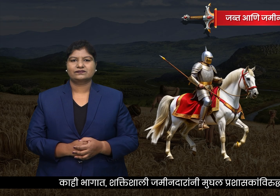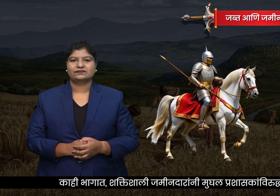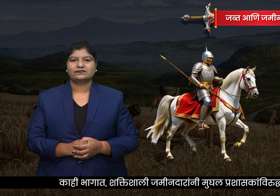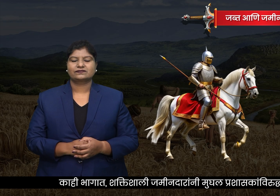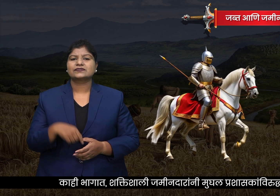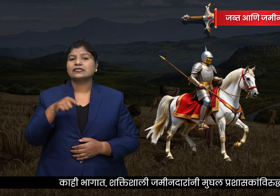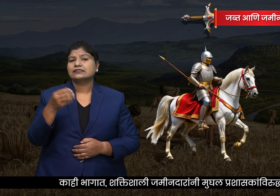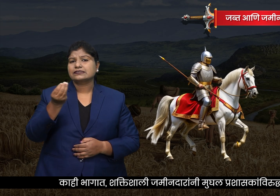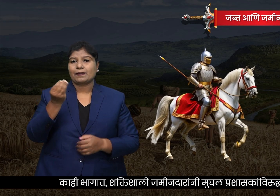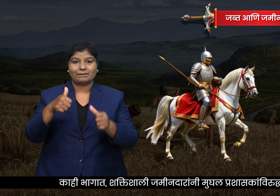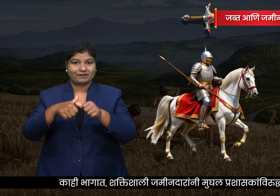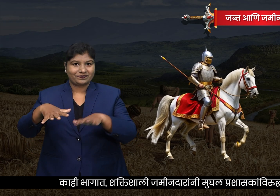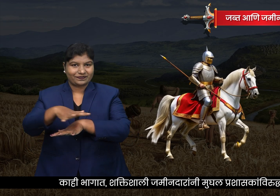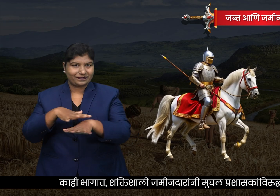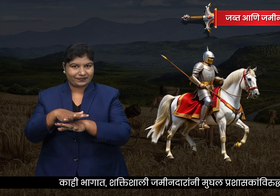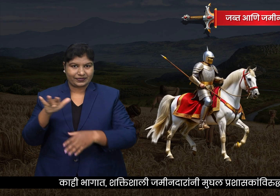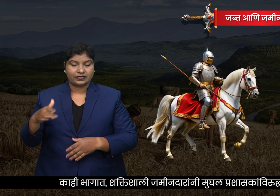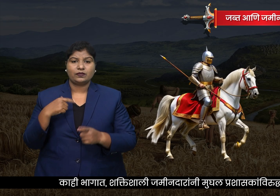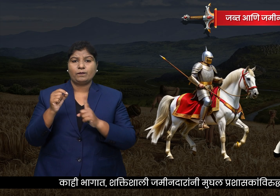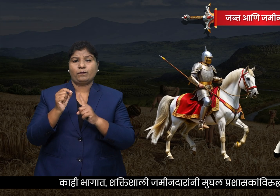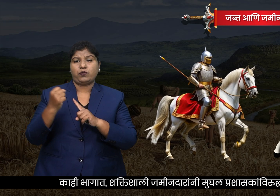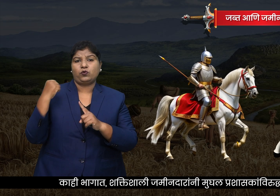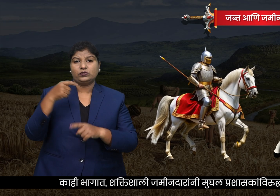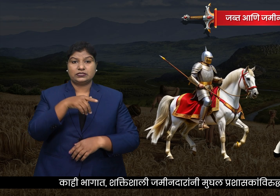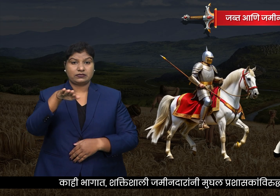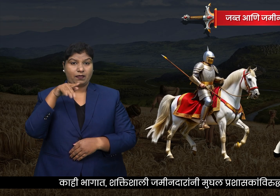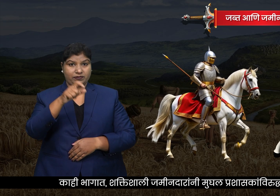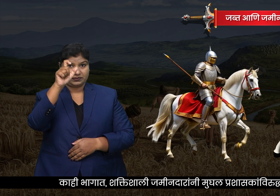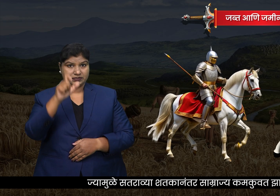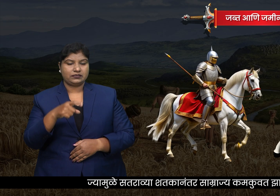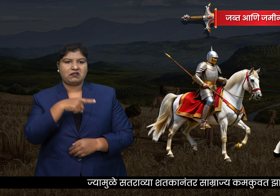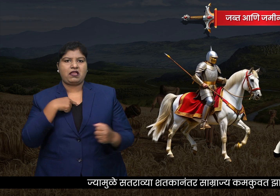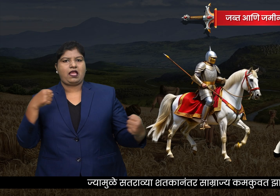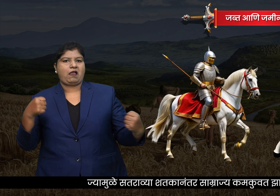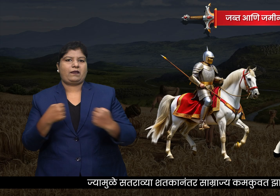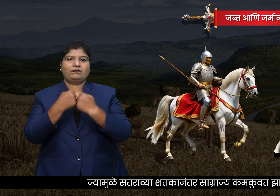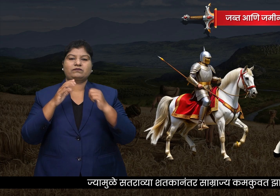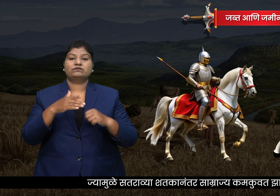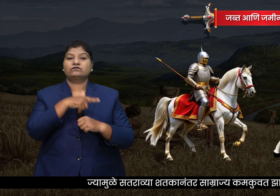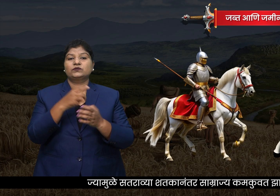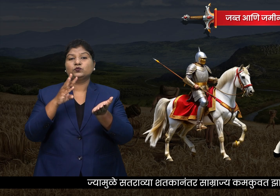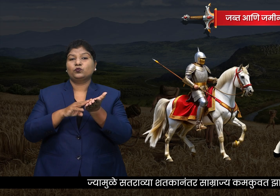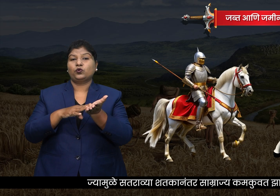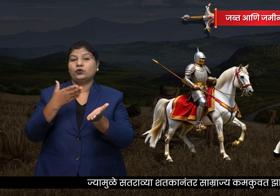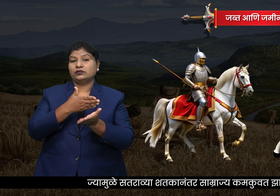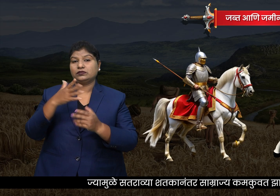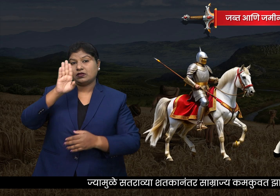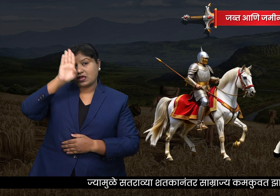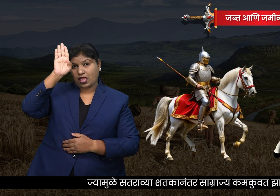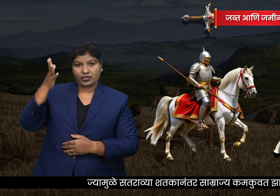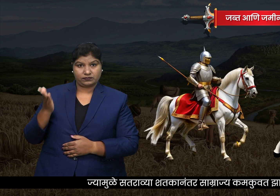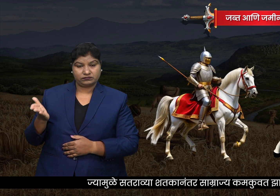काही भागात शक्तिशाली जमीनदारांनी मुघल प्रशासकांविरुद्ध बंड केले, ज्यामुळे 17व्या शतकानंतर